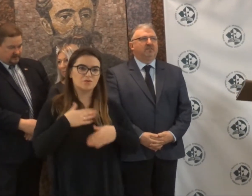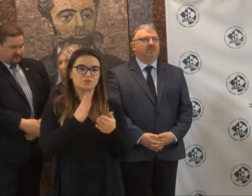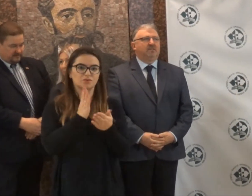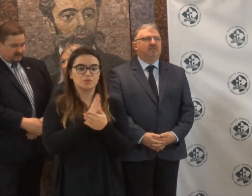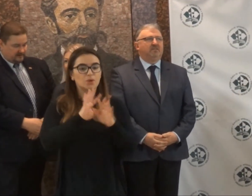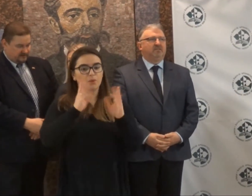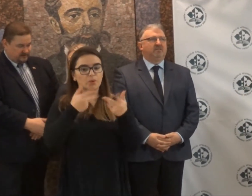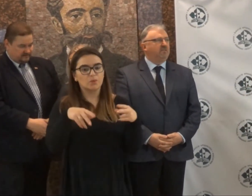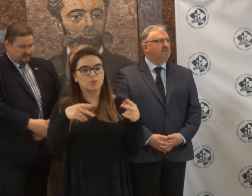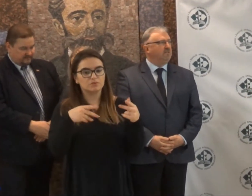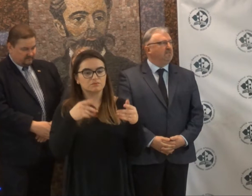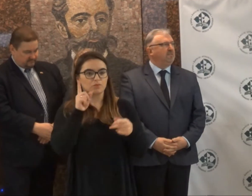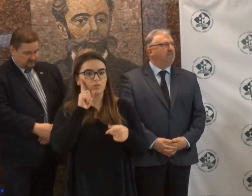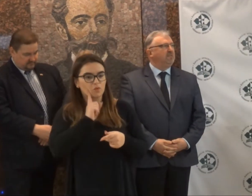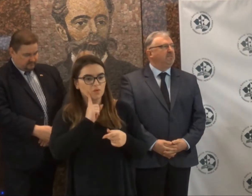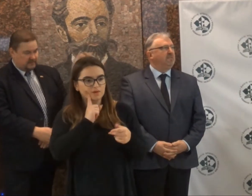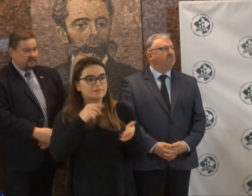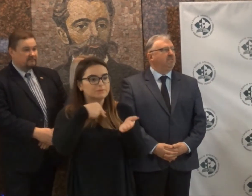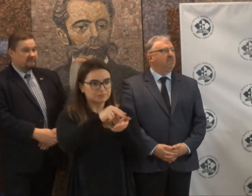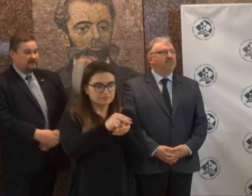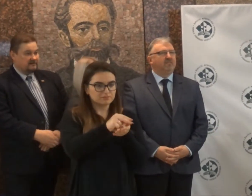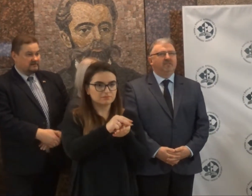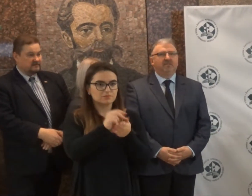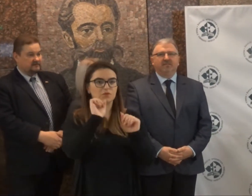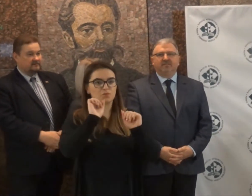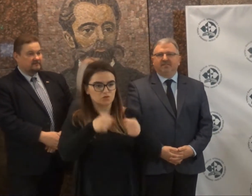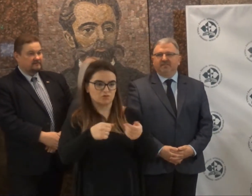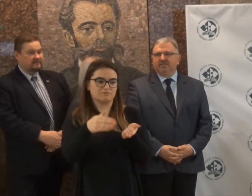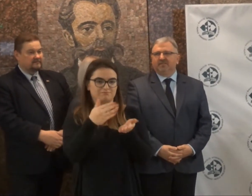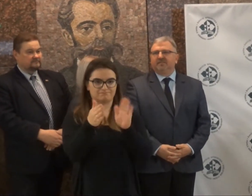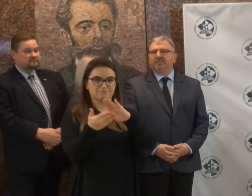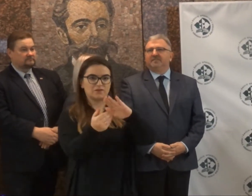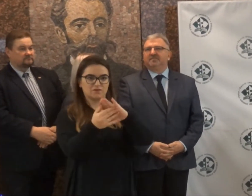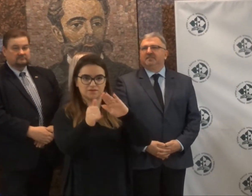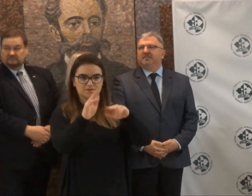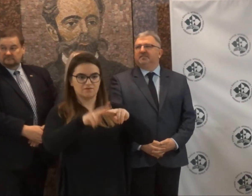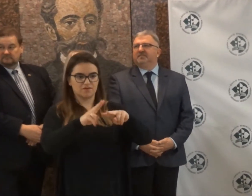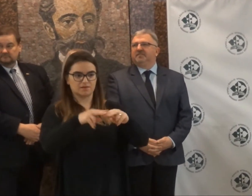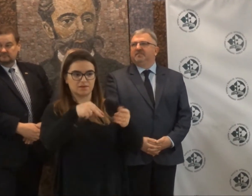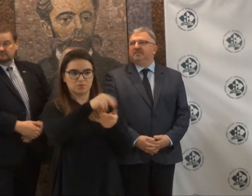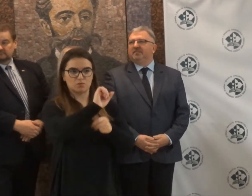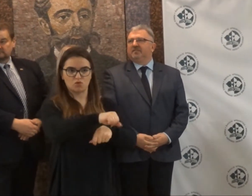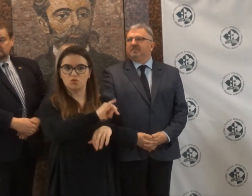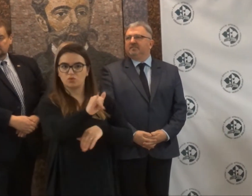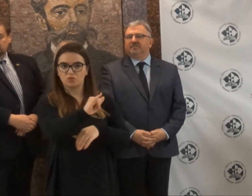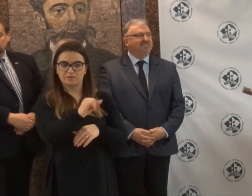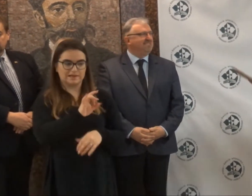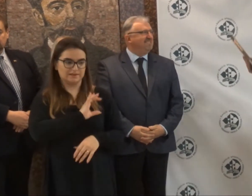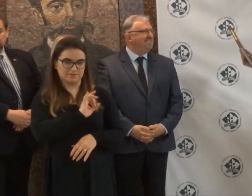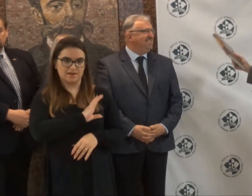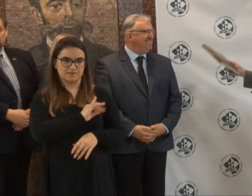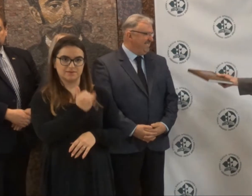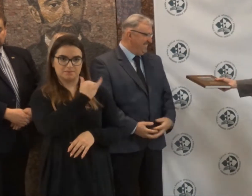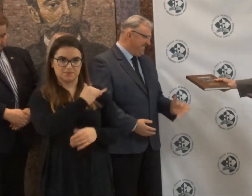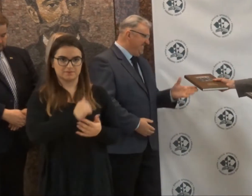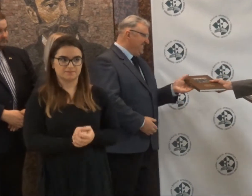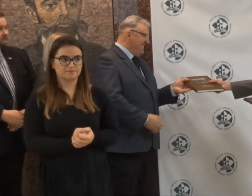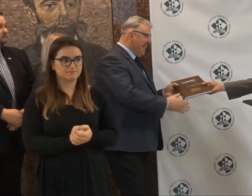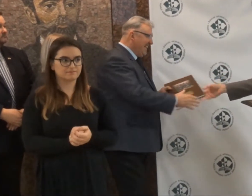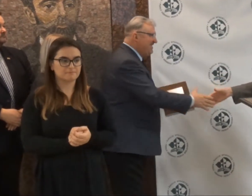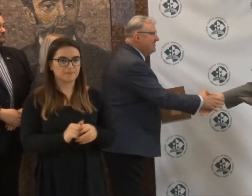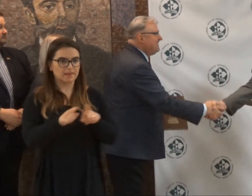jau prireiks jos įsigyti ar kaip, tai kviečiam į gimnaziją. Ir dėkoju ir dar vieną